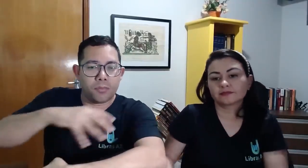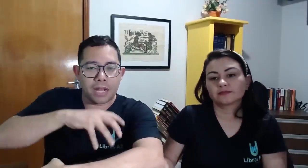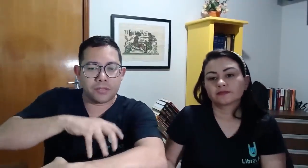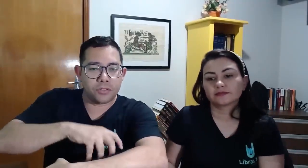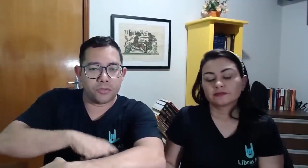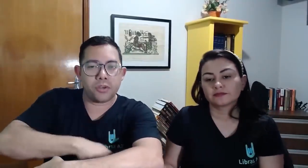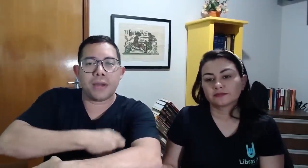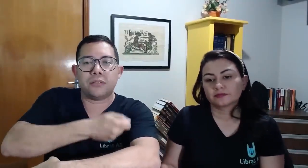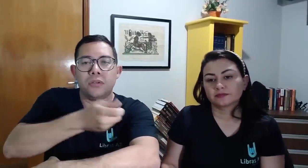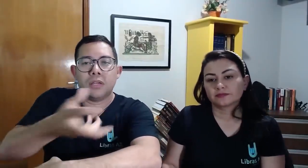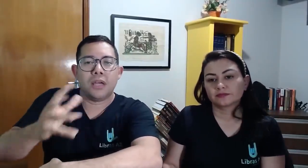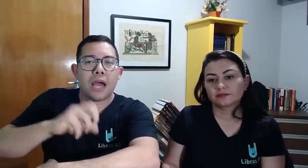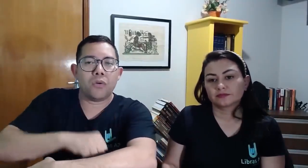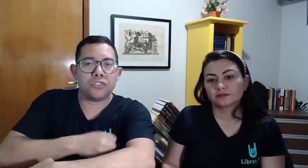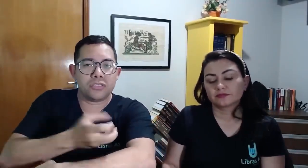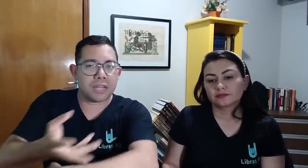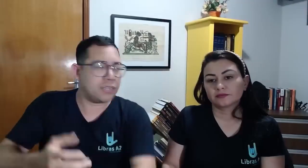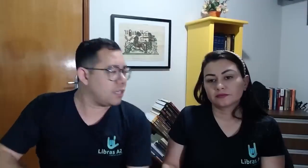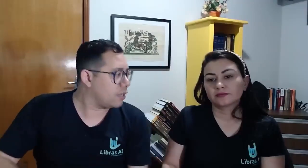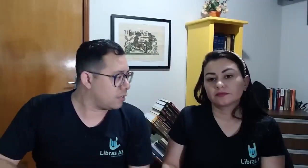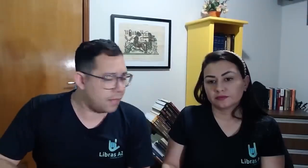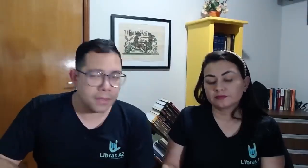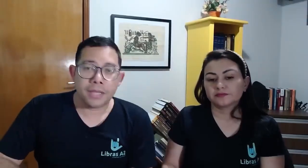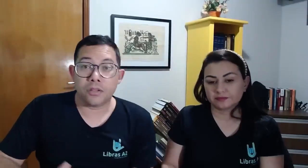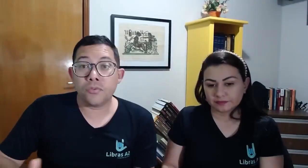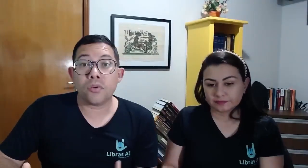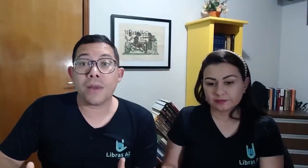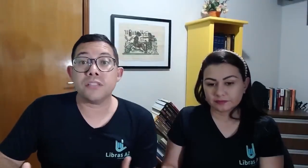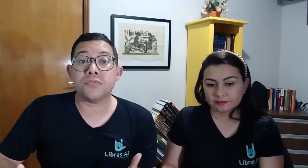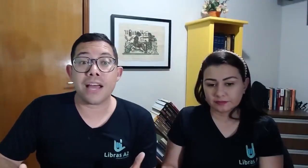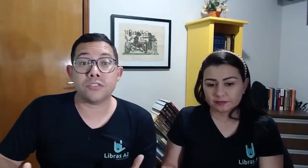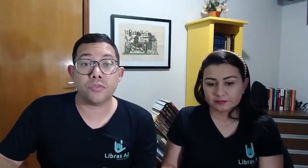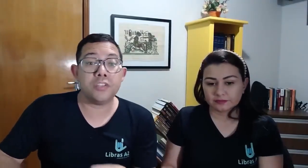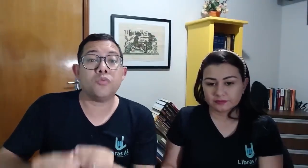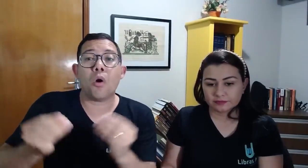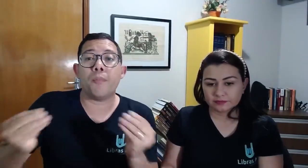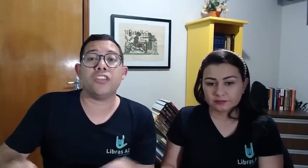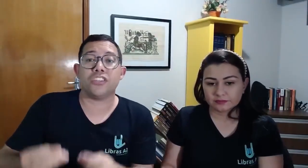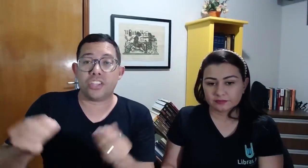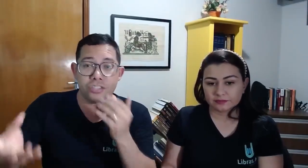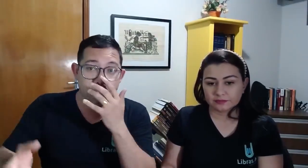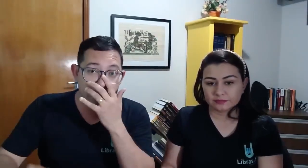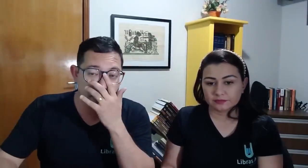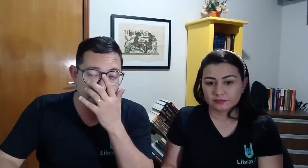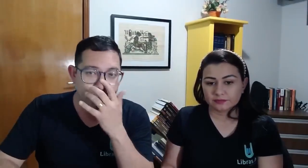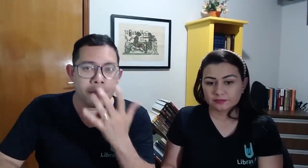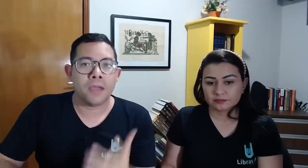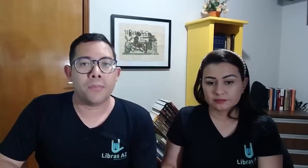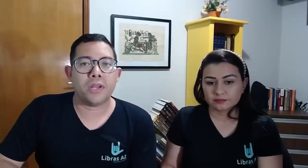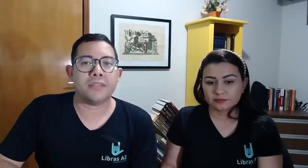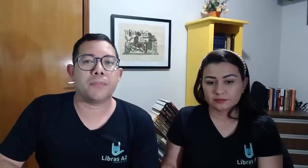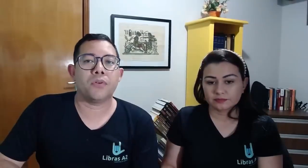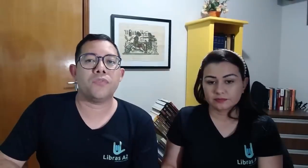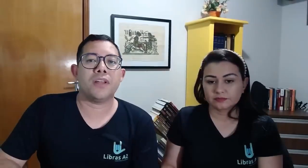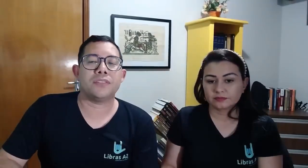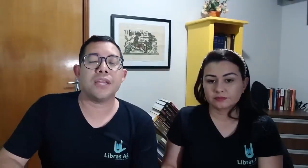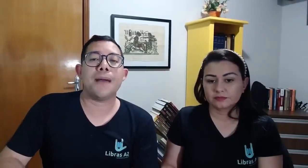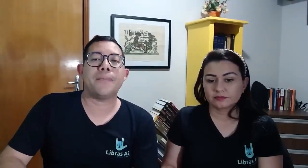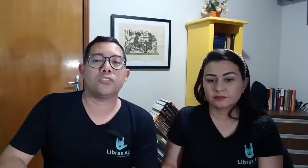braço, fiz o formato aonde estava aqui, né? Então ficou mais fácil visualmente a gente entender. Por exemplo, quando eu falo assim, a